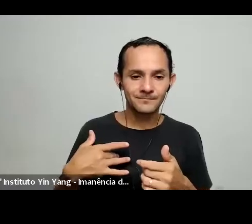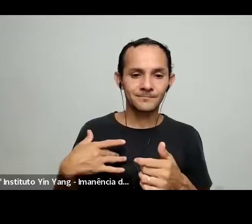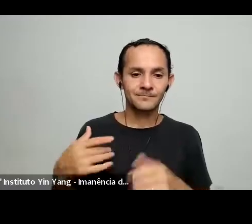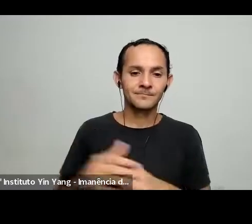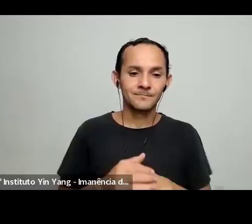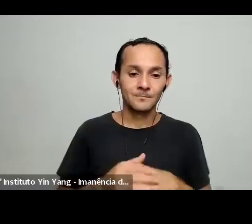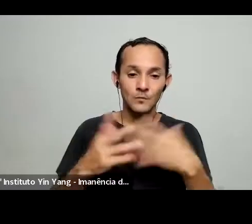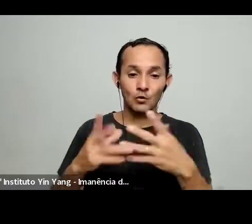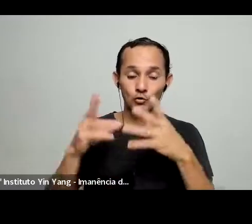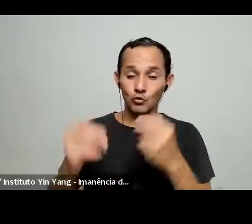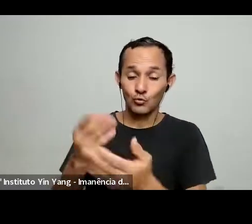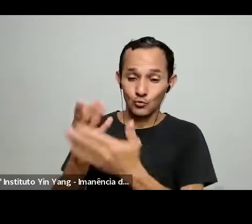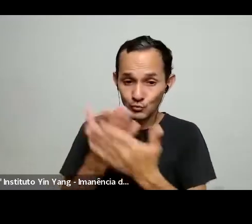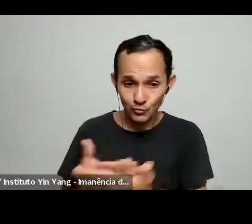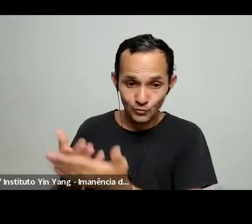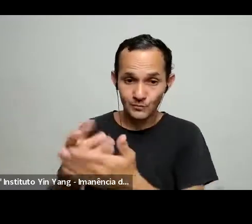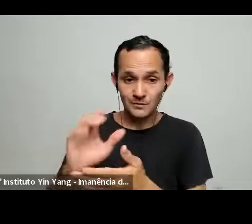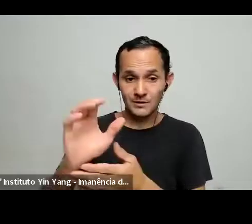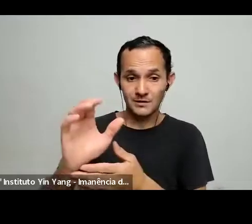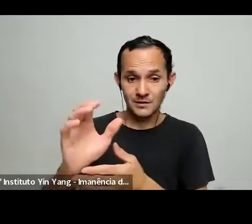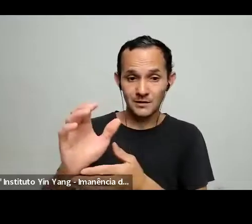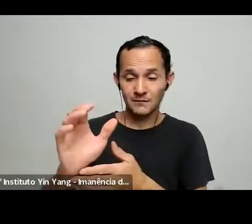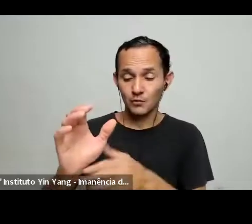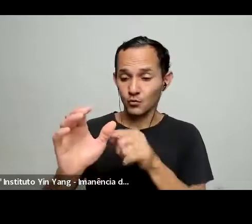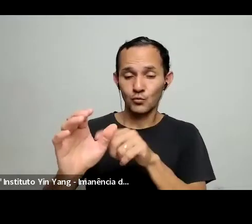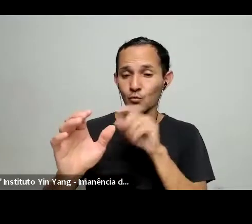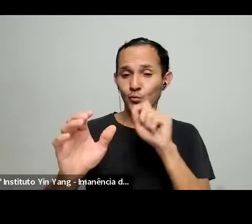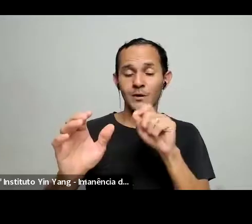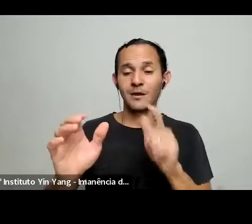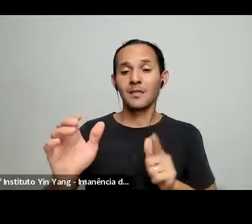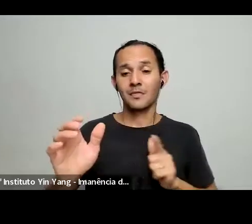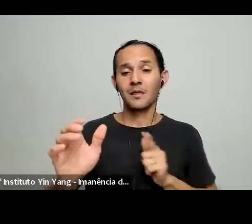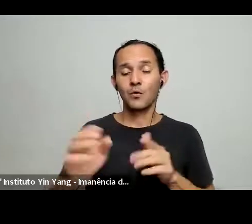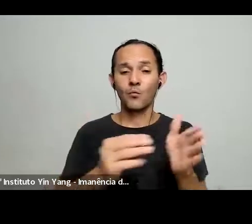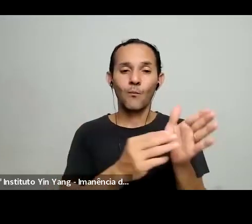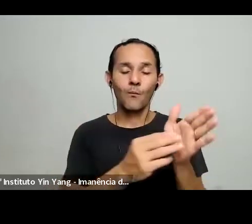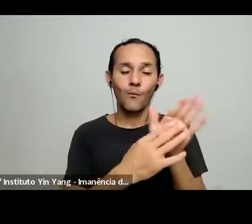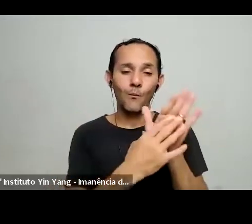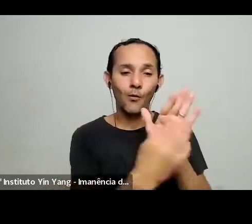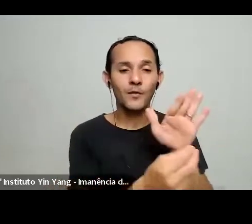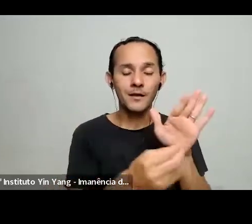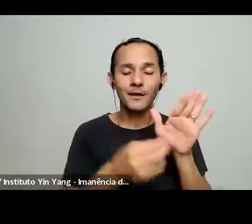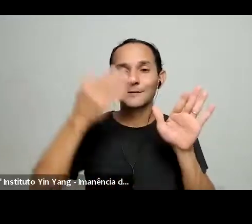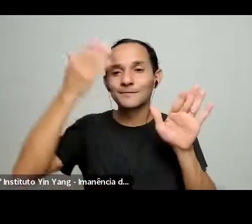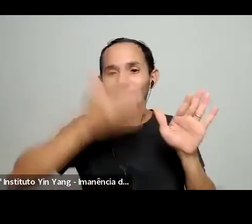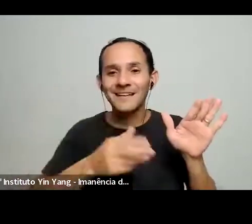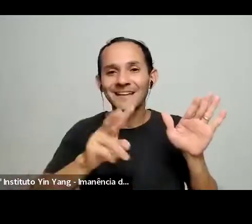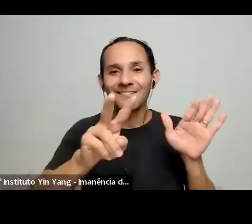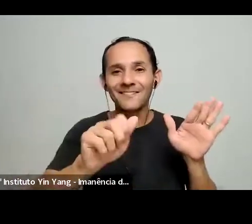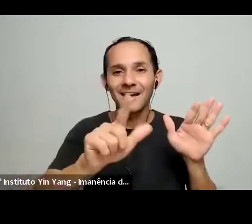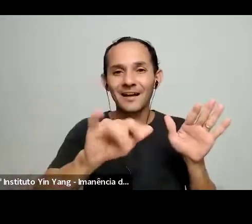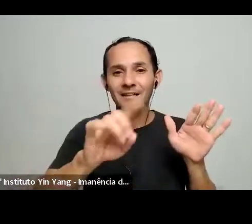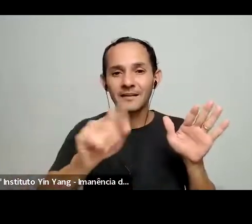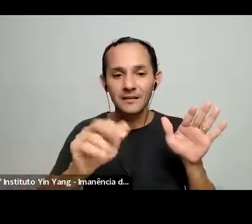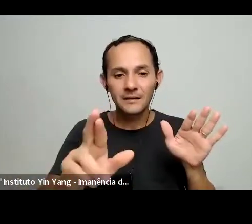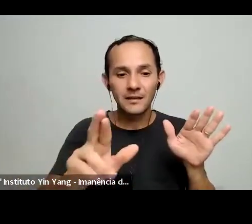os estudos científicos, eles passam por um modelo de validação, onde a gente tem um tipo de